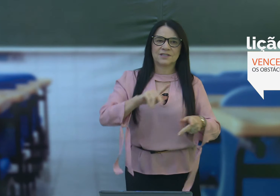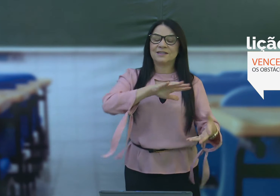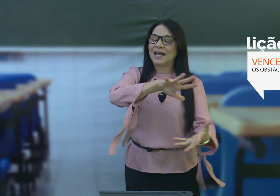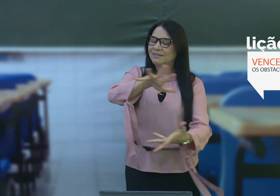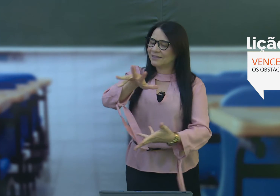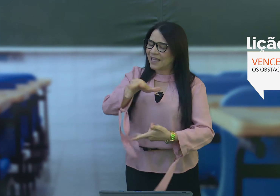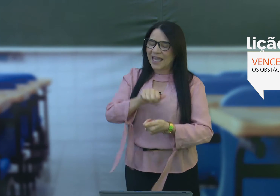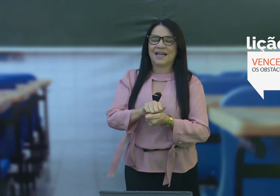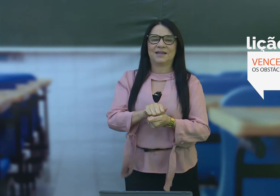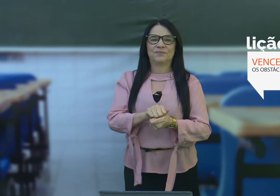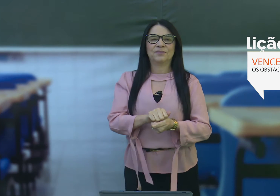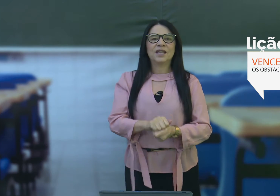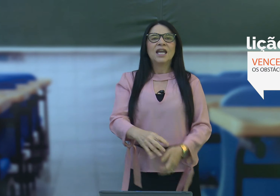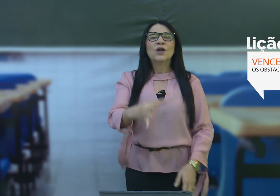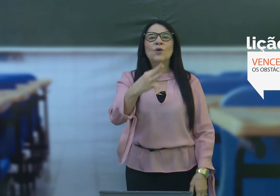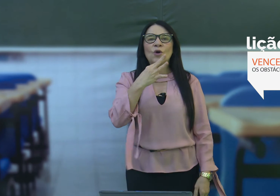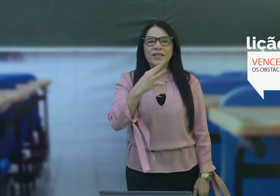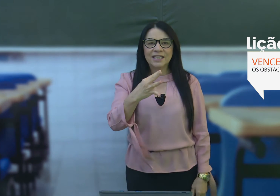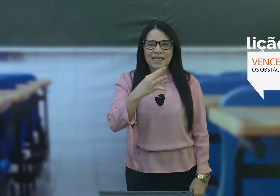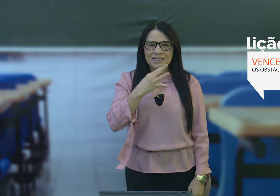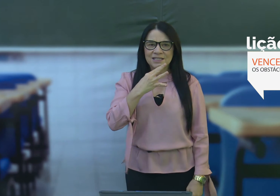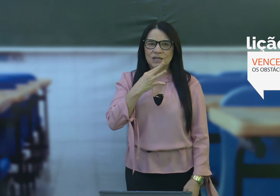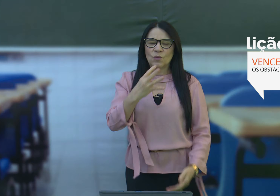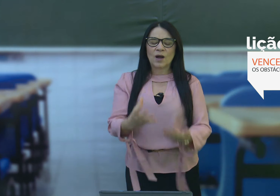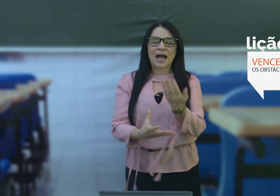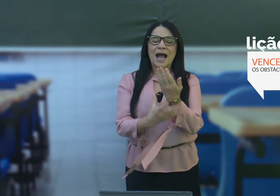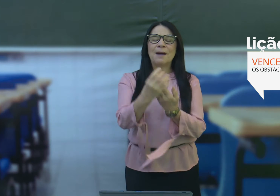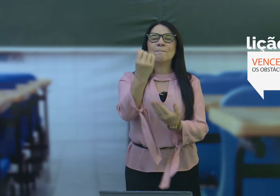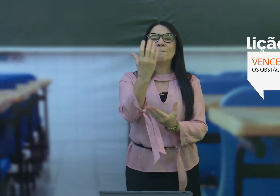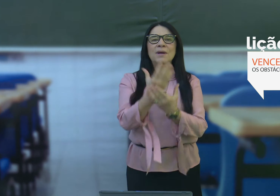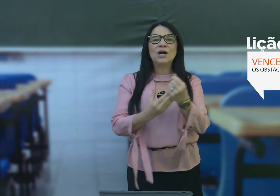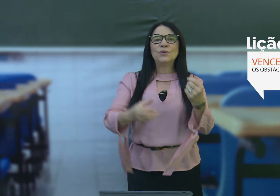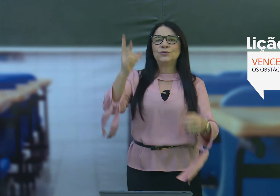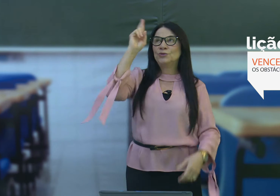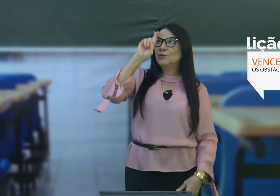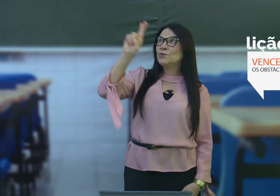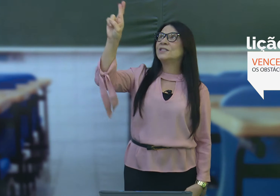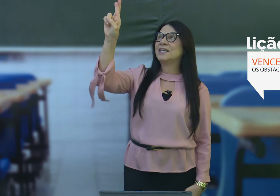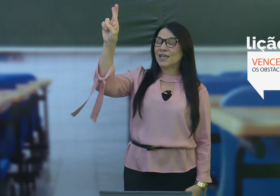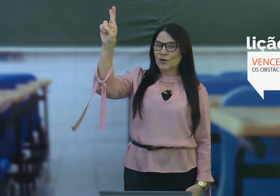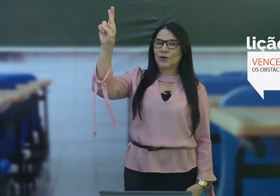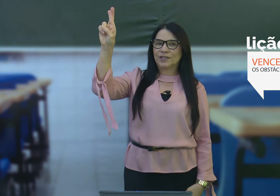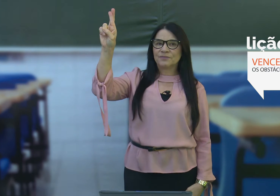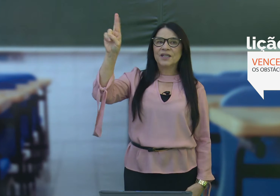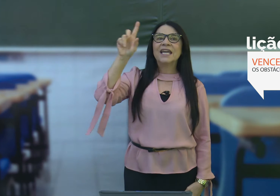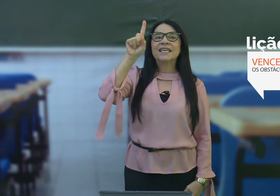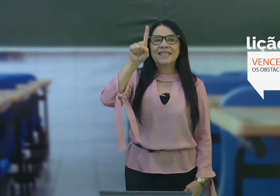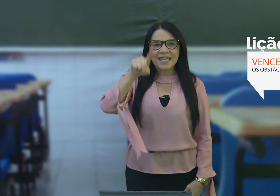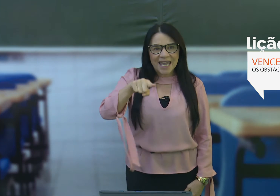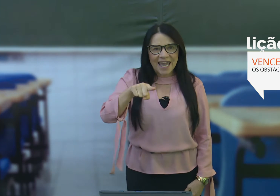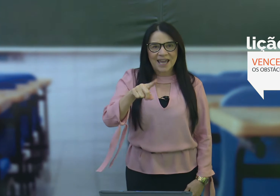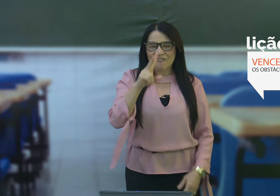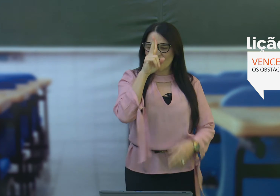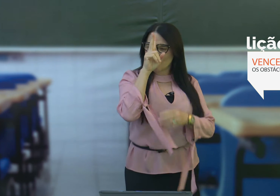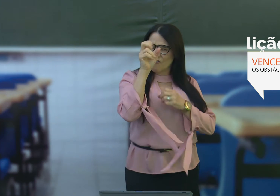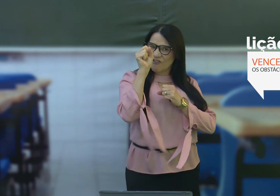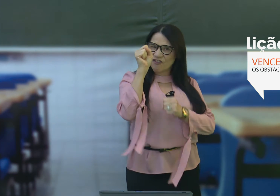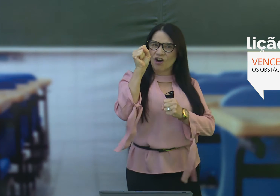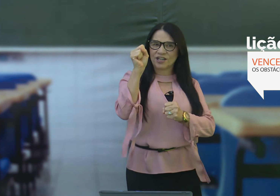da terra conheçam a mão do Senhor, que é